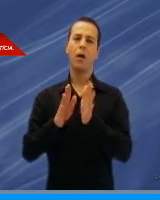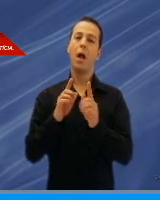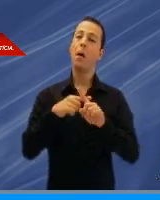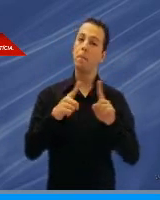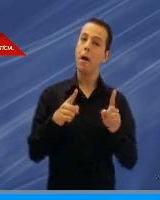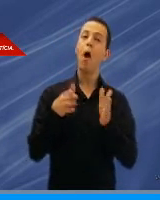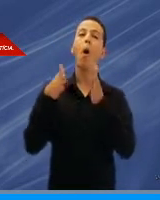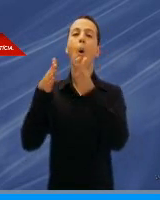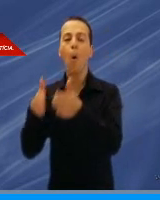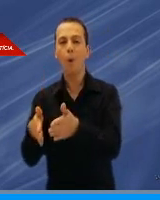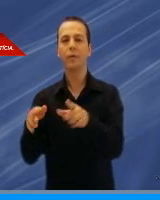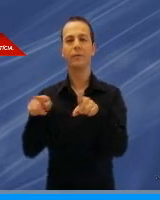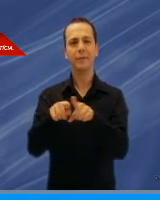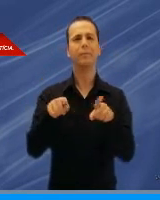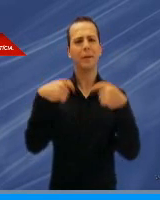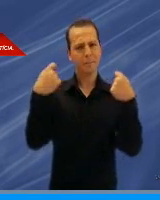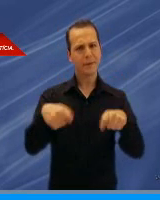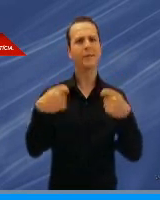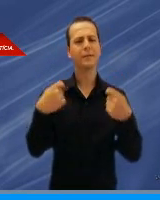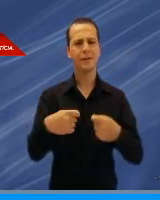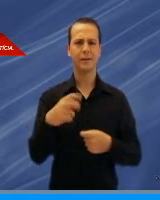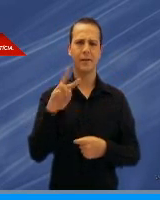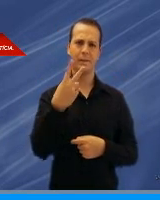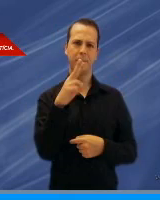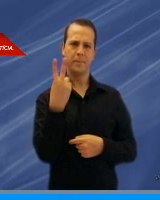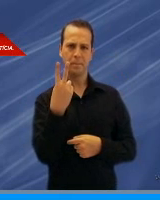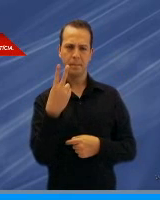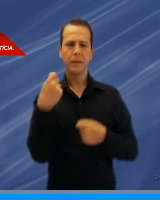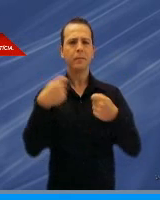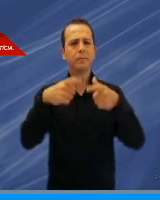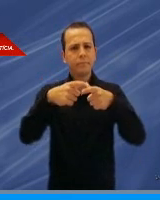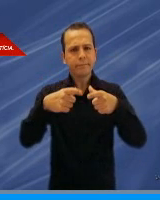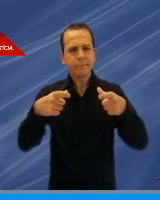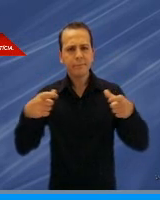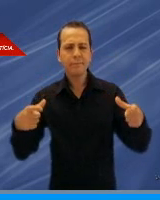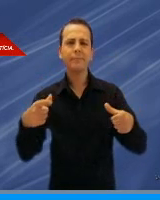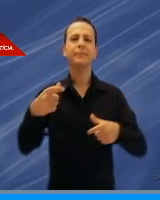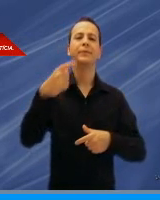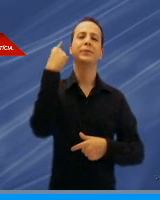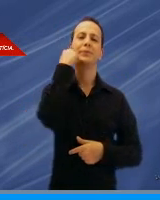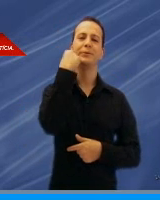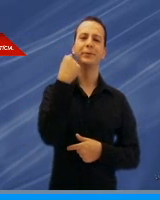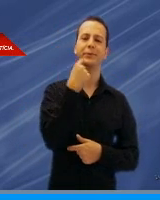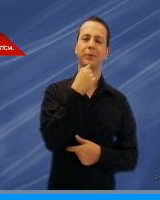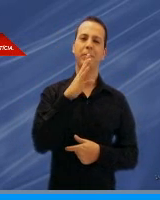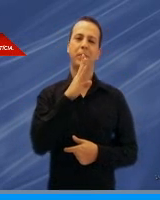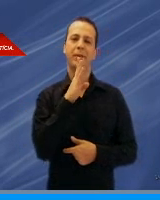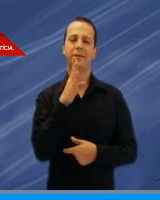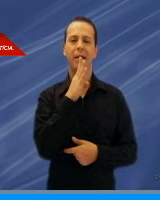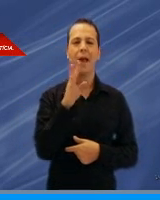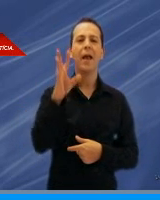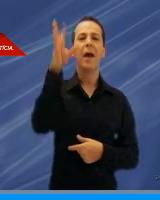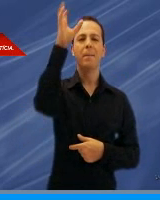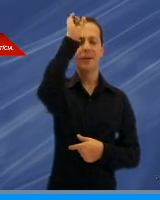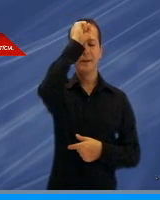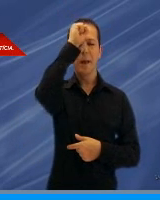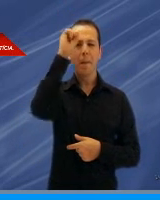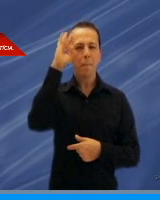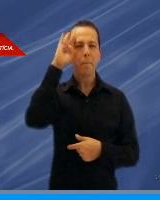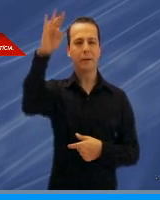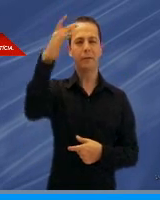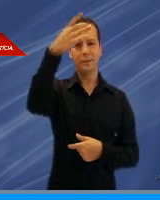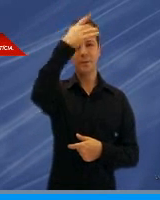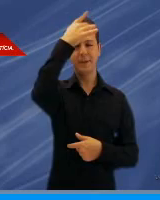outro lado, também a questão desse trabalho mais amplo que nós devemos fazer de conscientização, principalmente junto